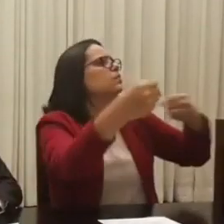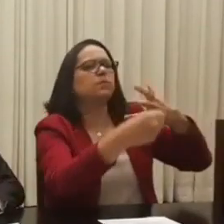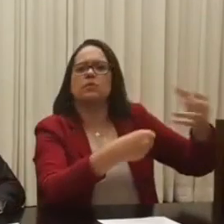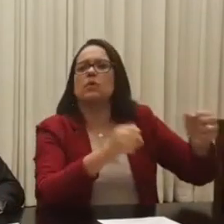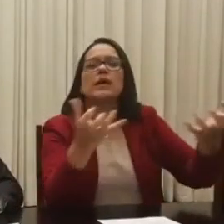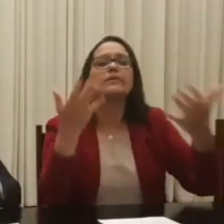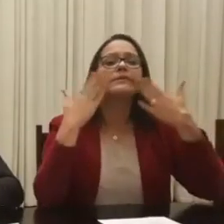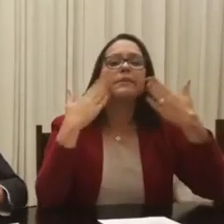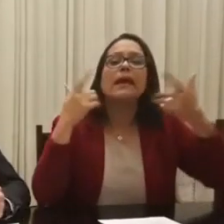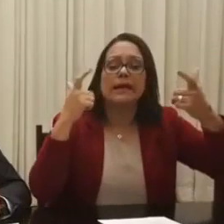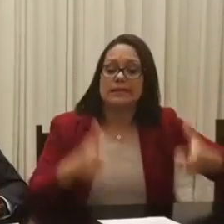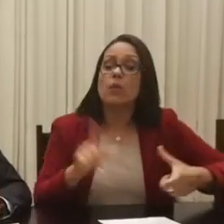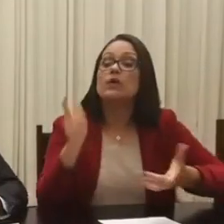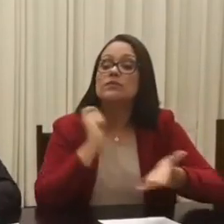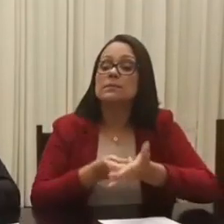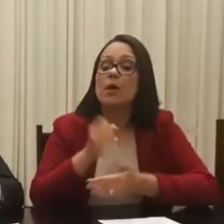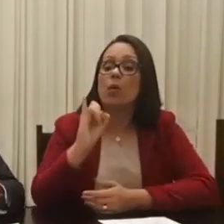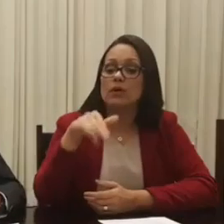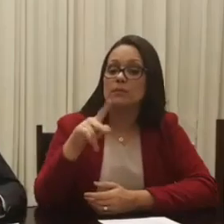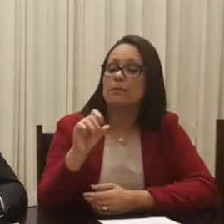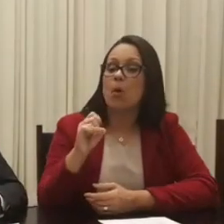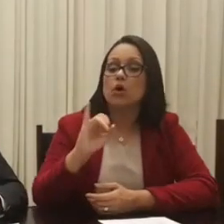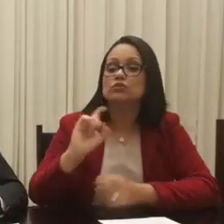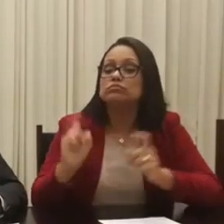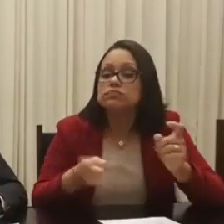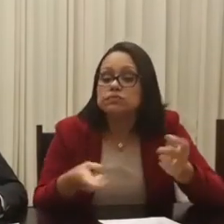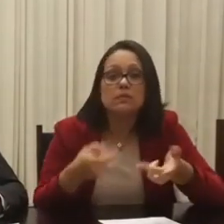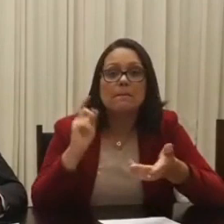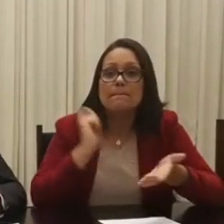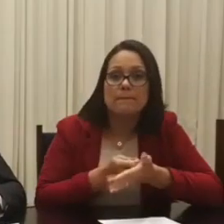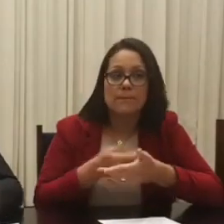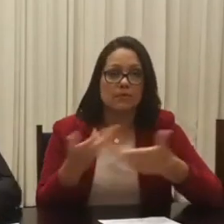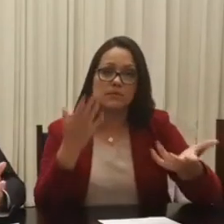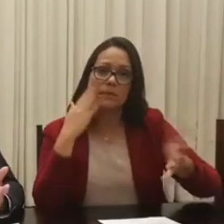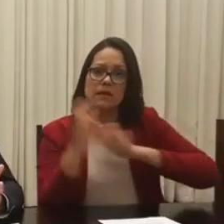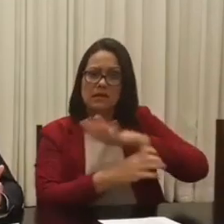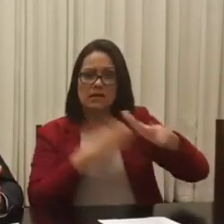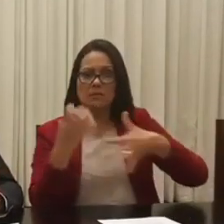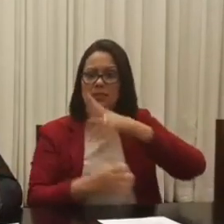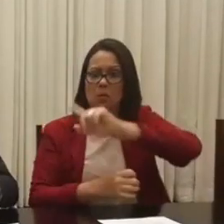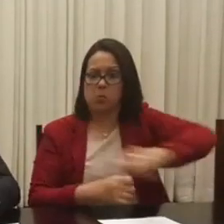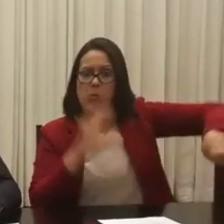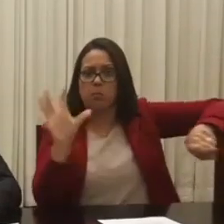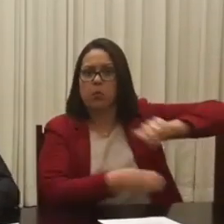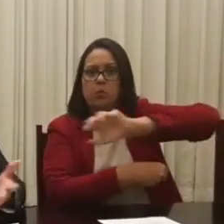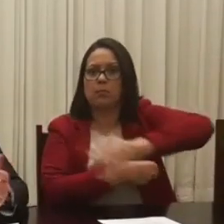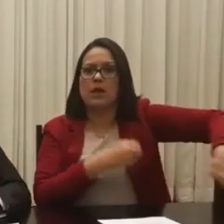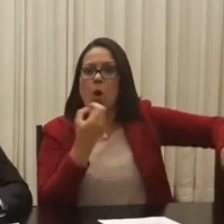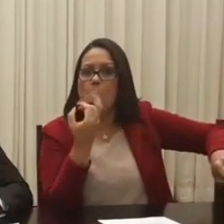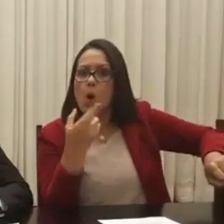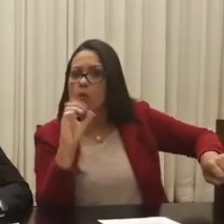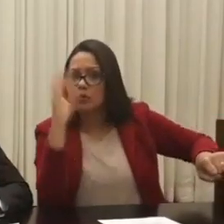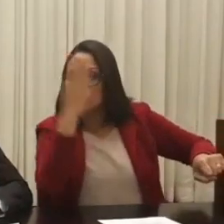para onde ia, quanto pagou de imposto, né? E essa empresa, por exemplo, tira ouro do Brasil e leva embora pagando o que